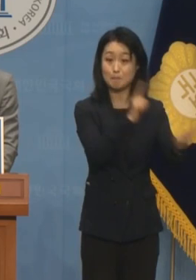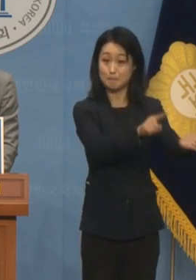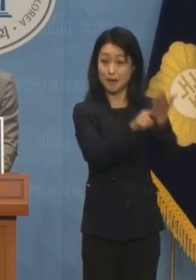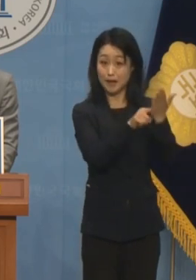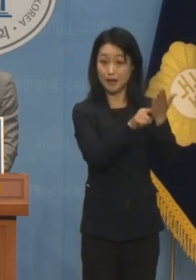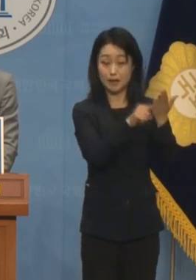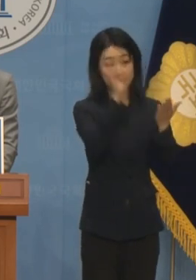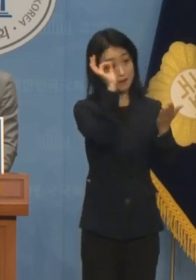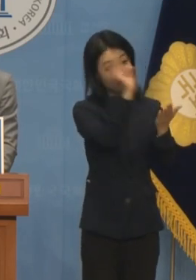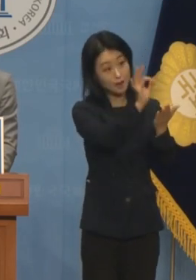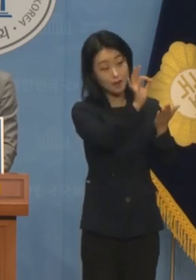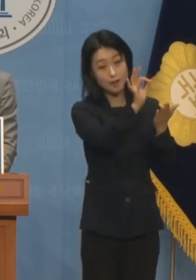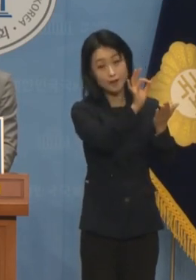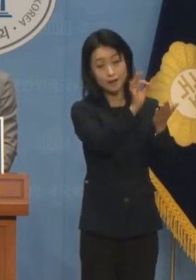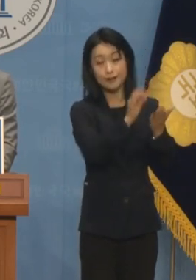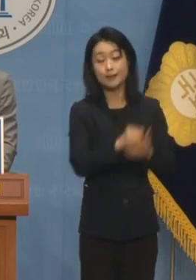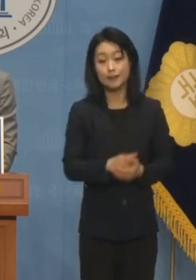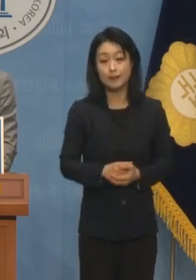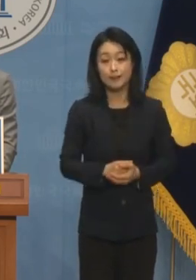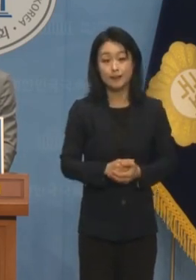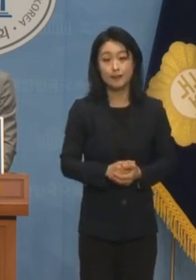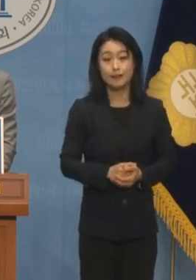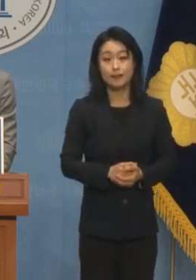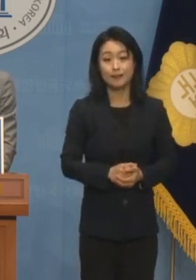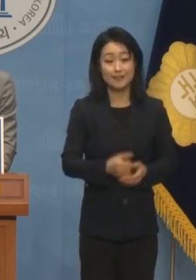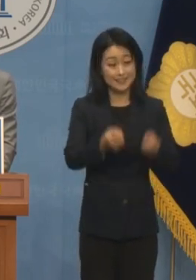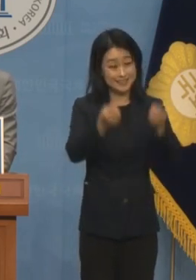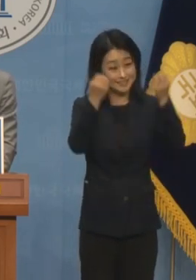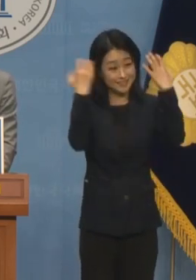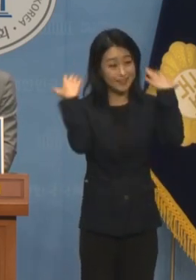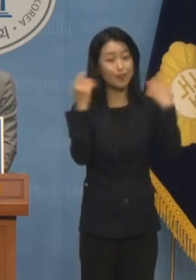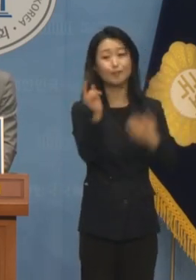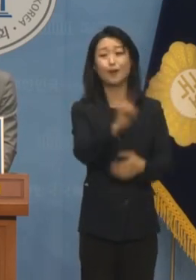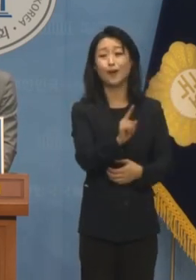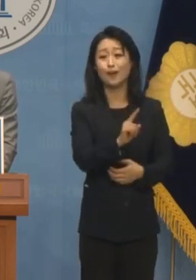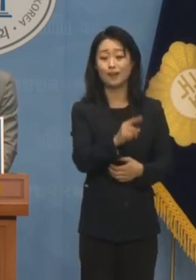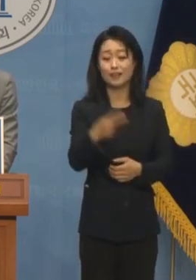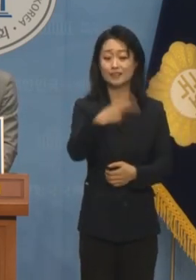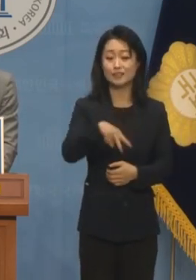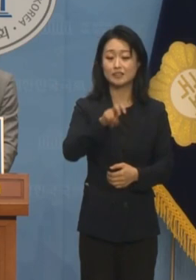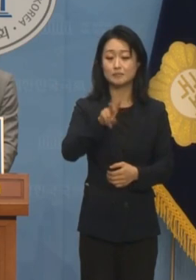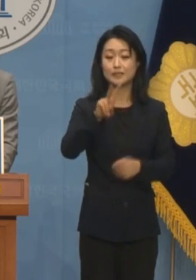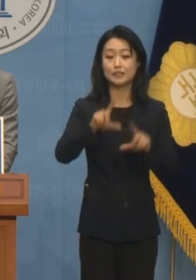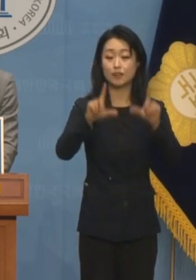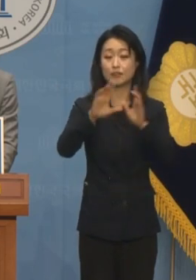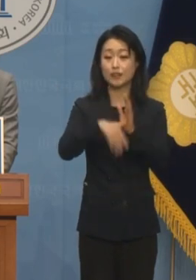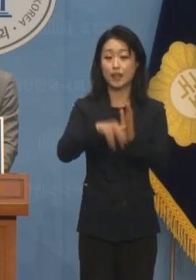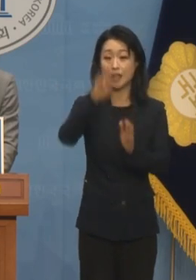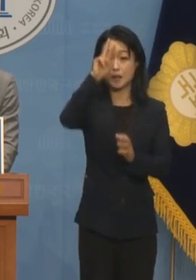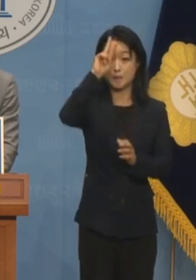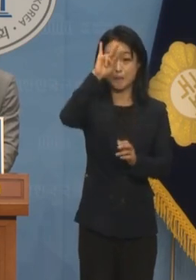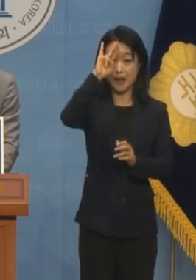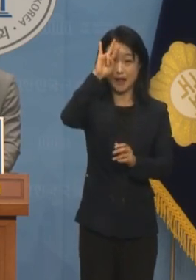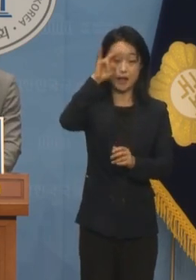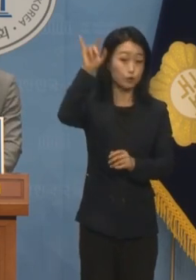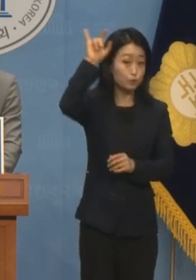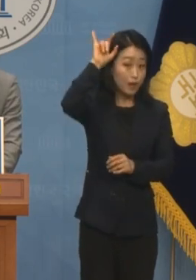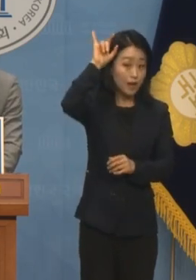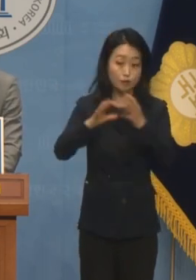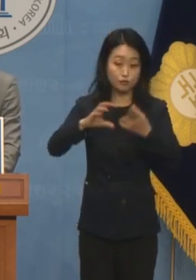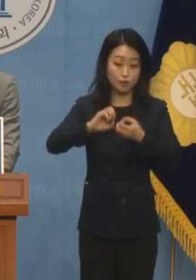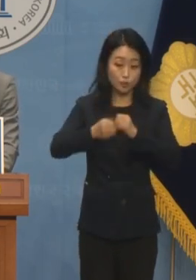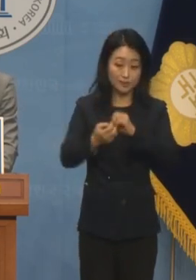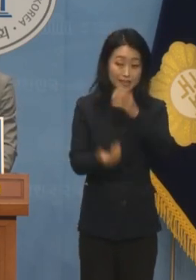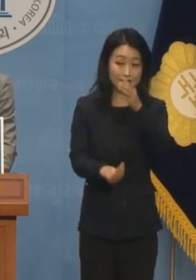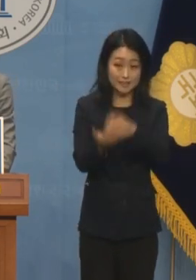반대한다라는 말씀도 하셨습니다. 다 잊으셨습니까? 2022년 박근혜 정부의 최순실 등 민간인에